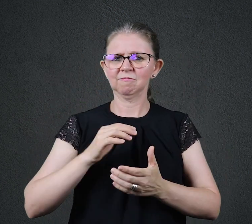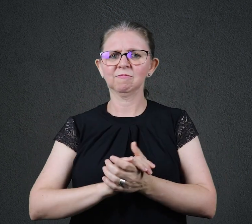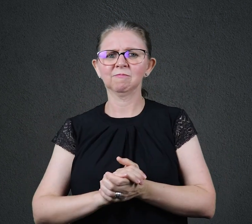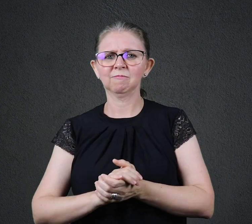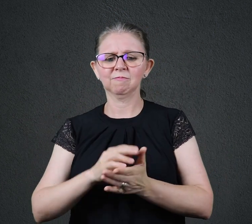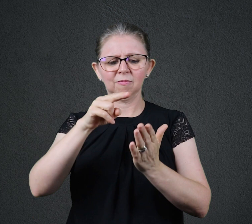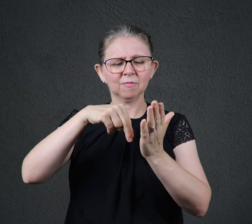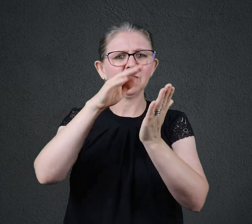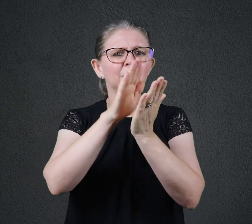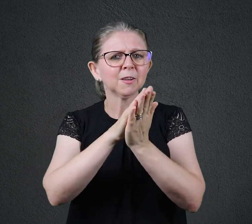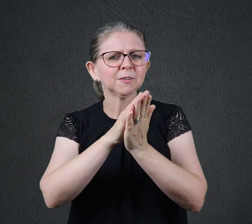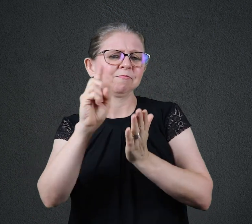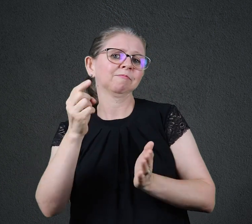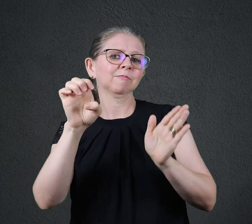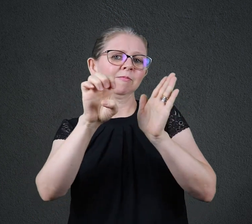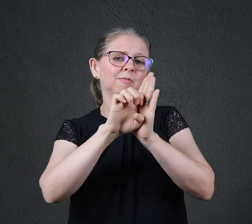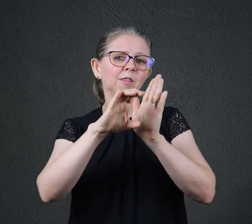36, versículos de 2 a 7.